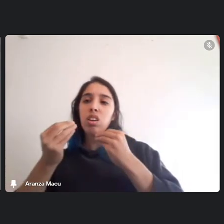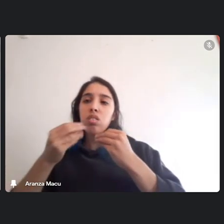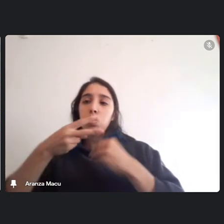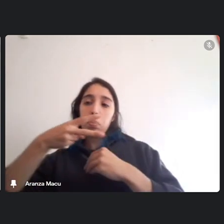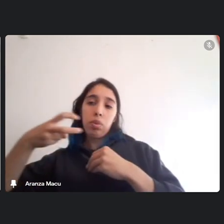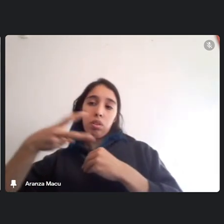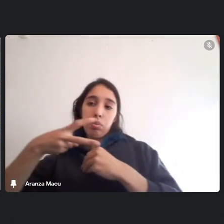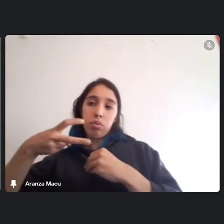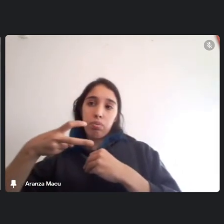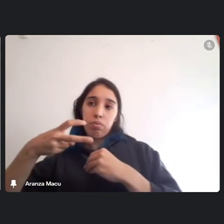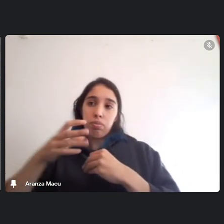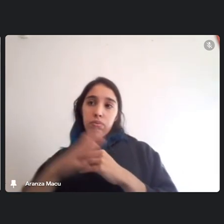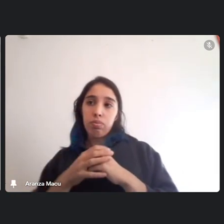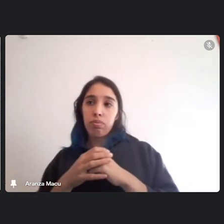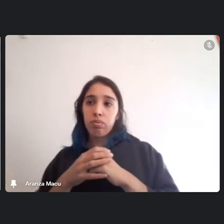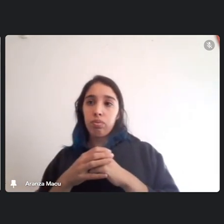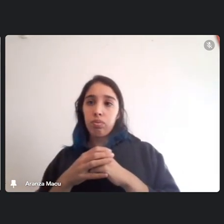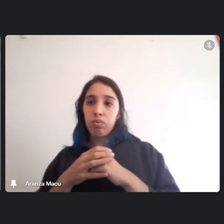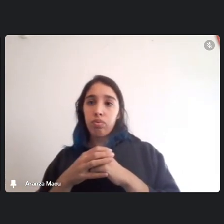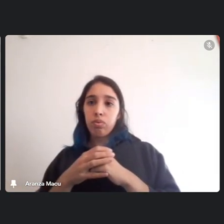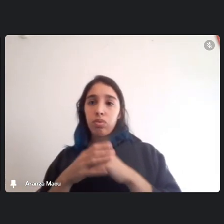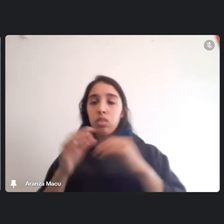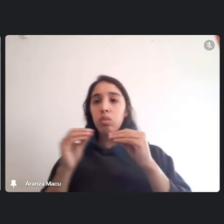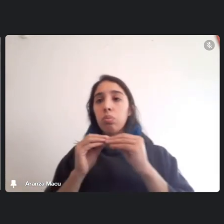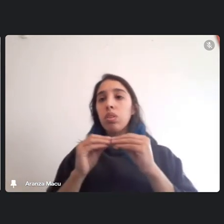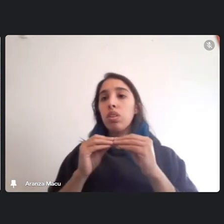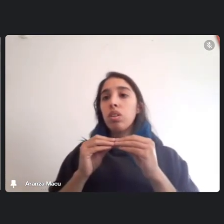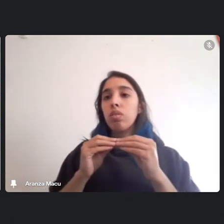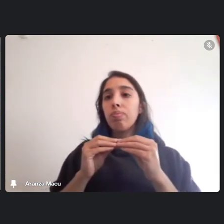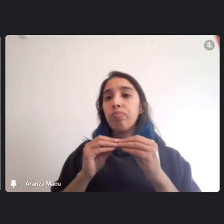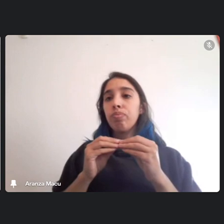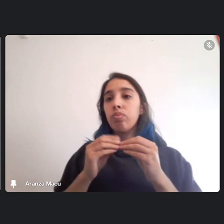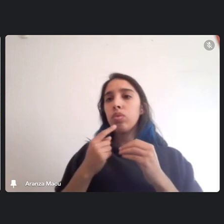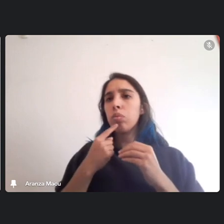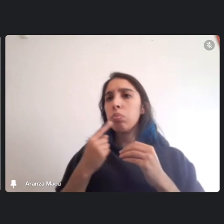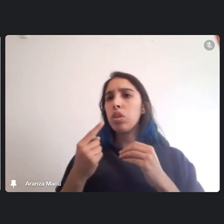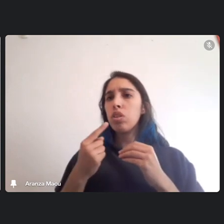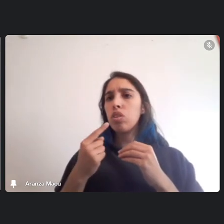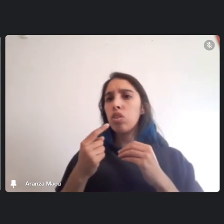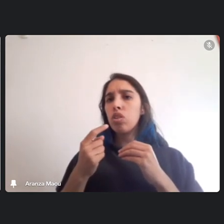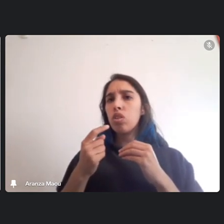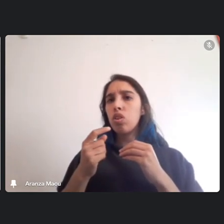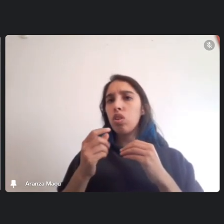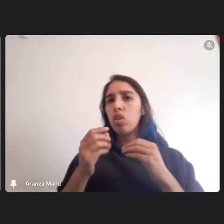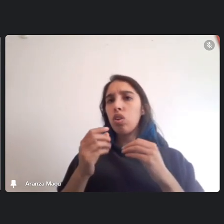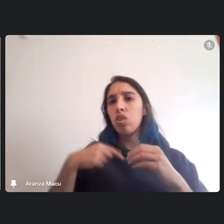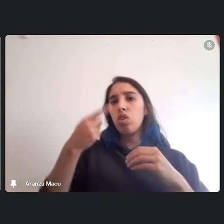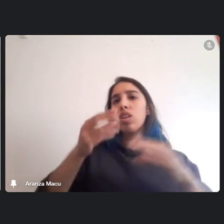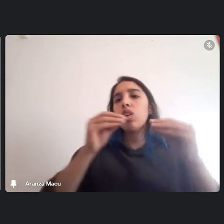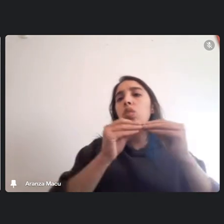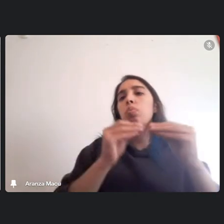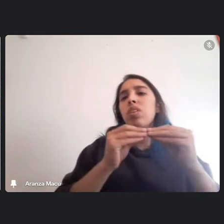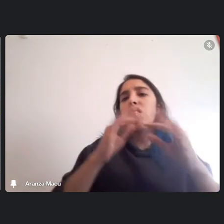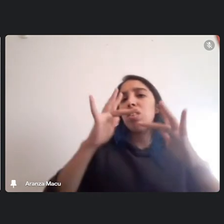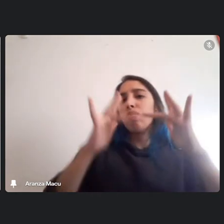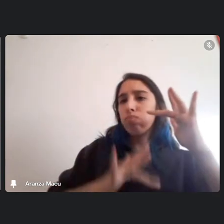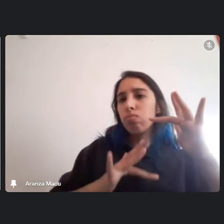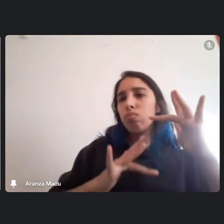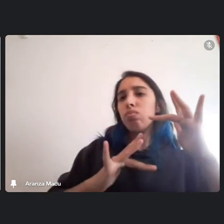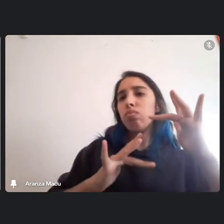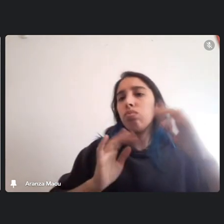dije... Profe. Que... Sí. Disculpe, Gabriela se quedó sin conexión. Ah, bueno. Bueno, bueno.